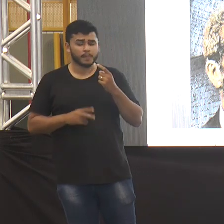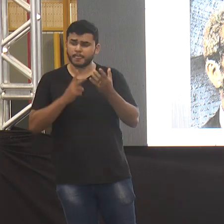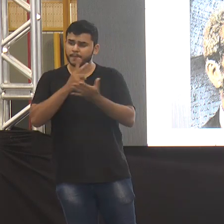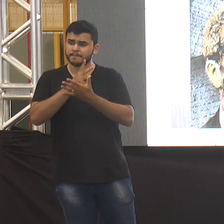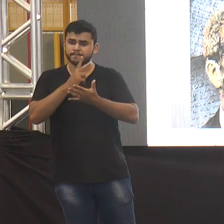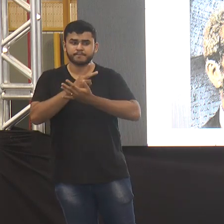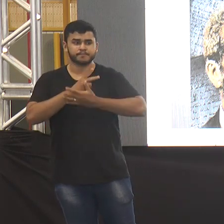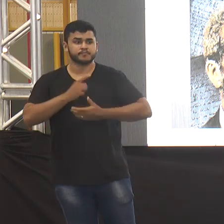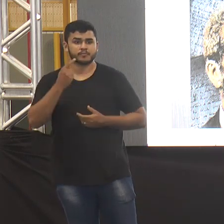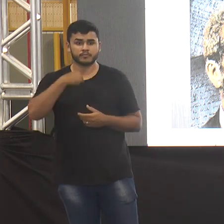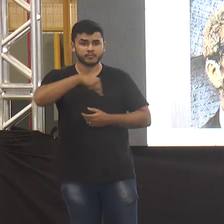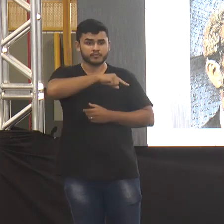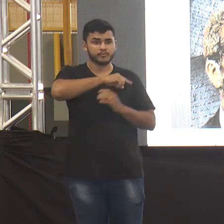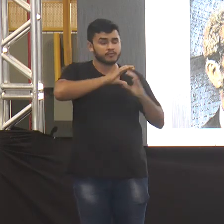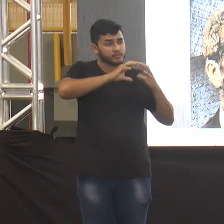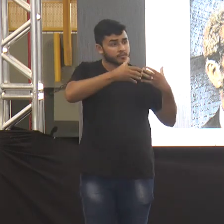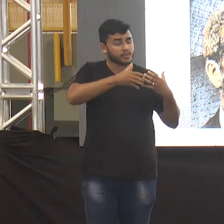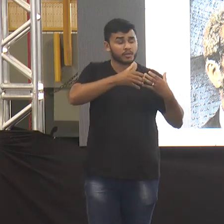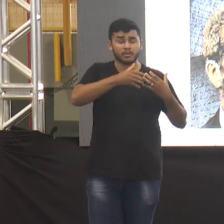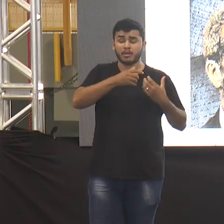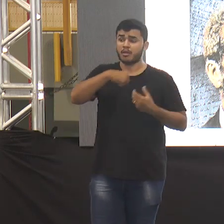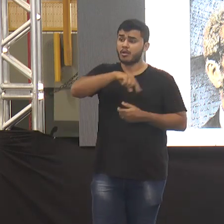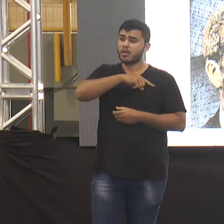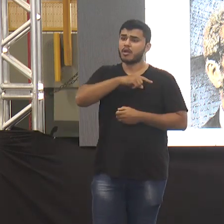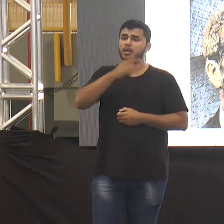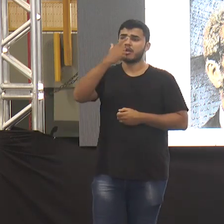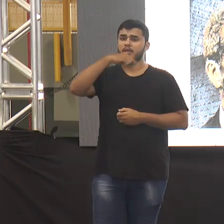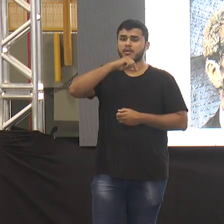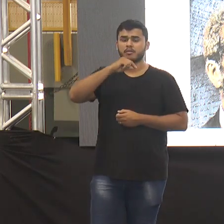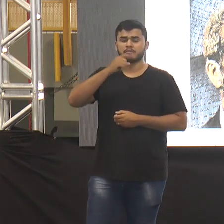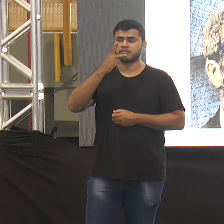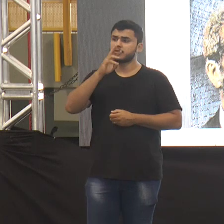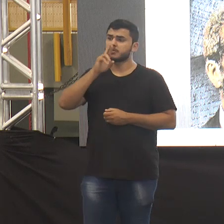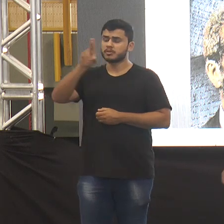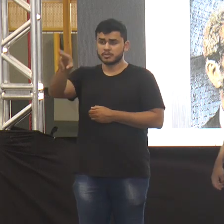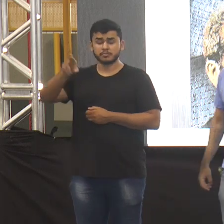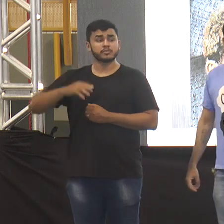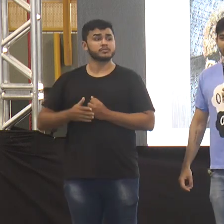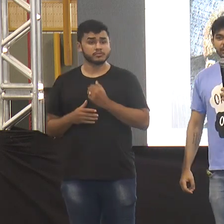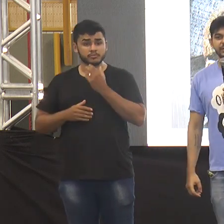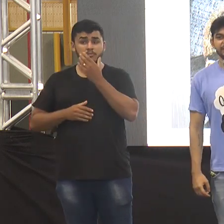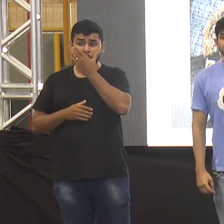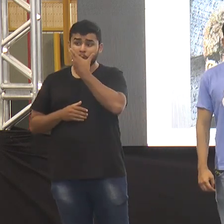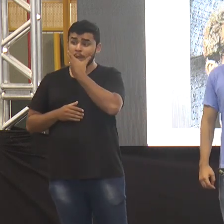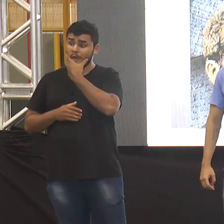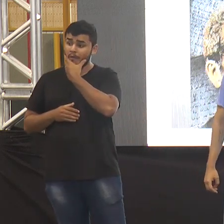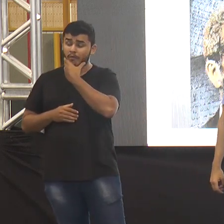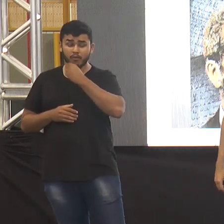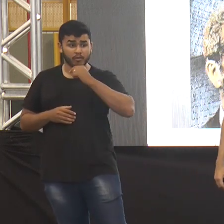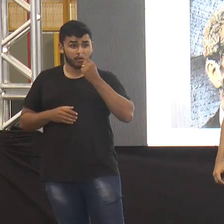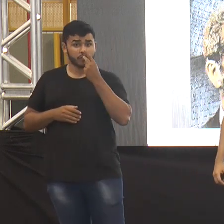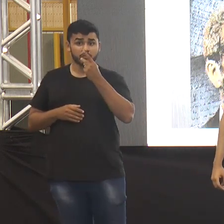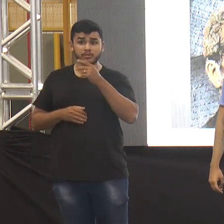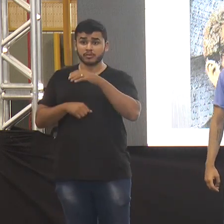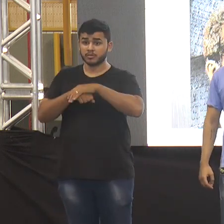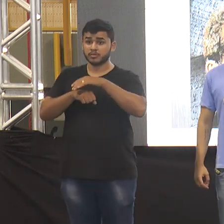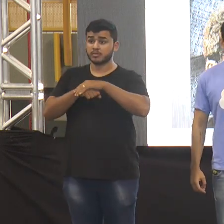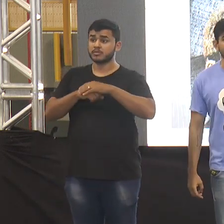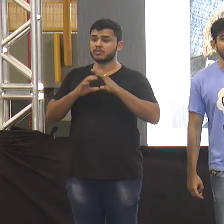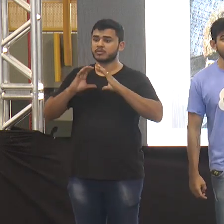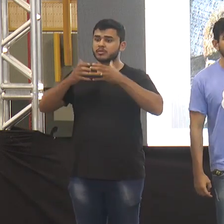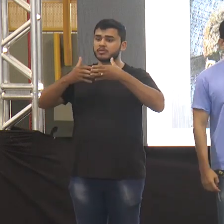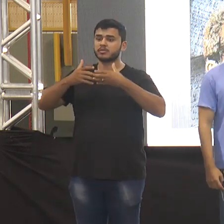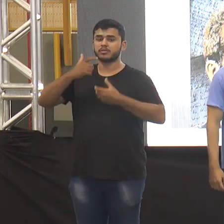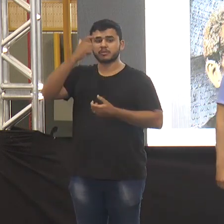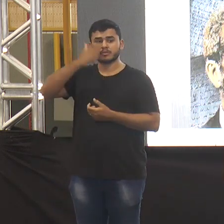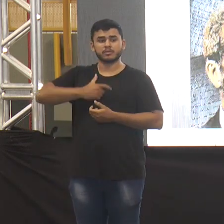mim, diz-me com quem tu andas, eu te direi quem és, eu dava uma outra versão. Eu dizia o seguinte, diz-me com quem tu andas, eu te direi